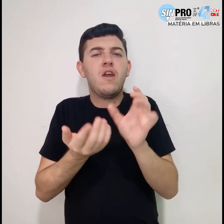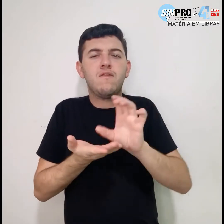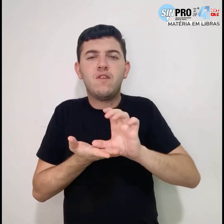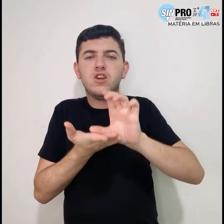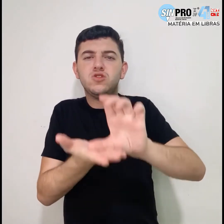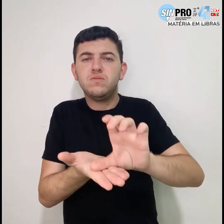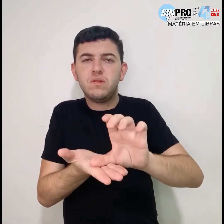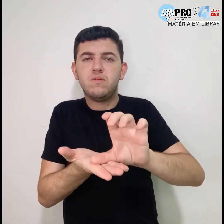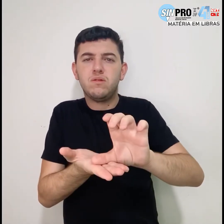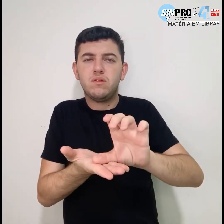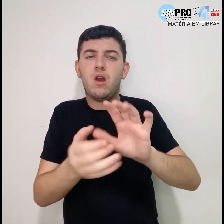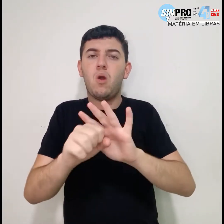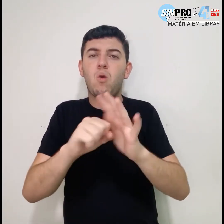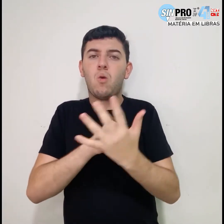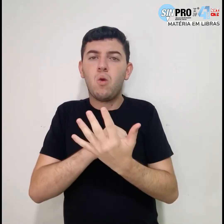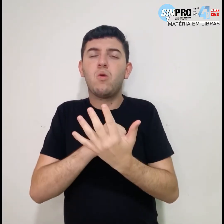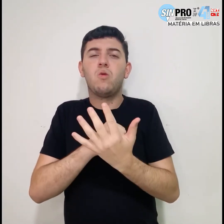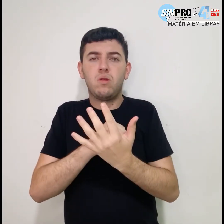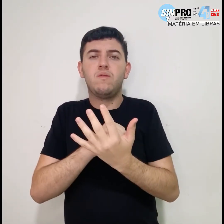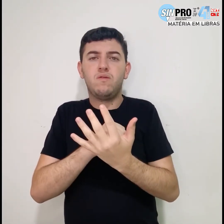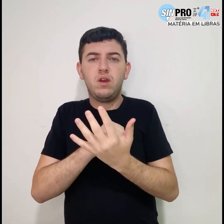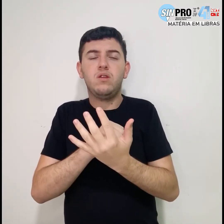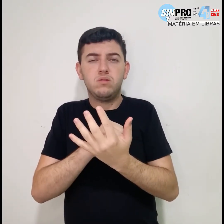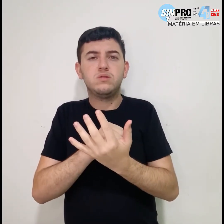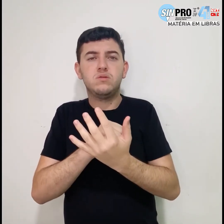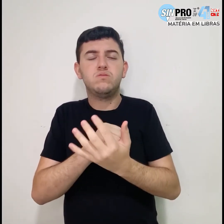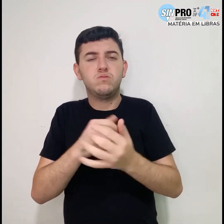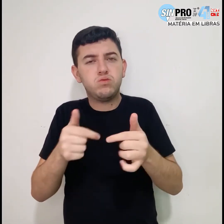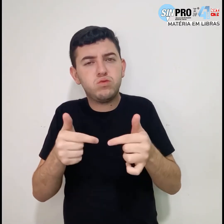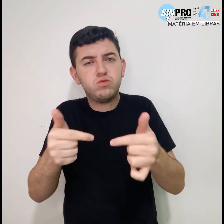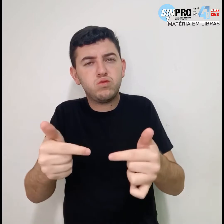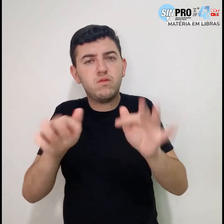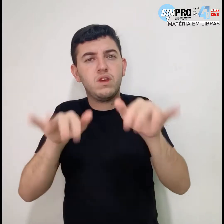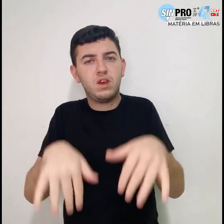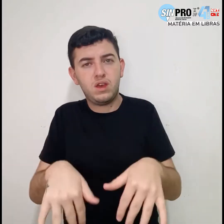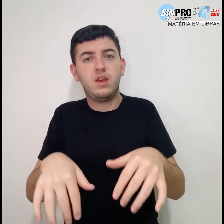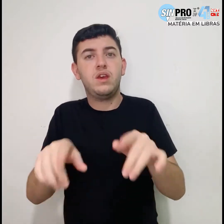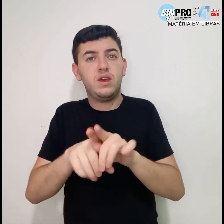ao coronavírus e o avanço descontrolado da pandemia no país,